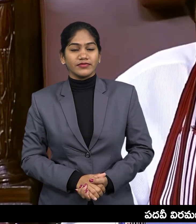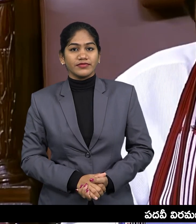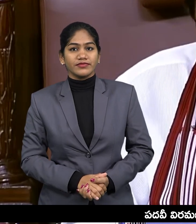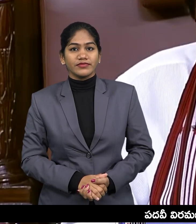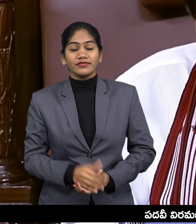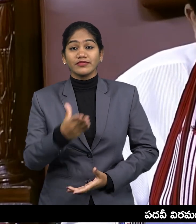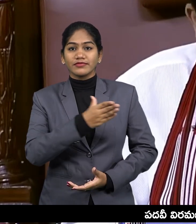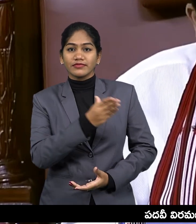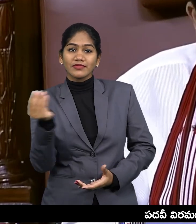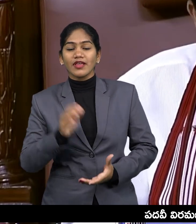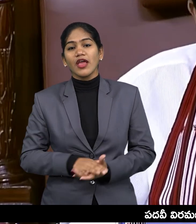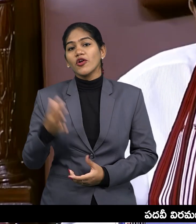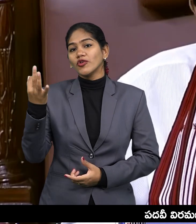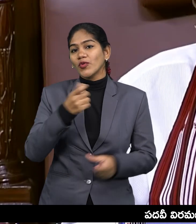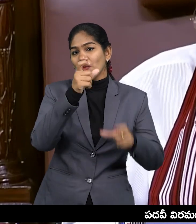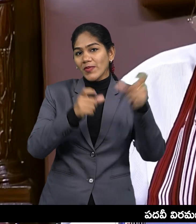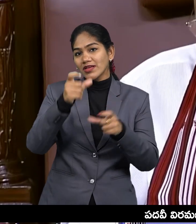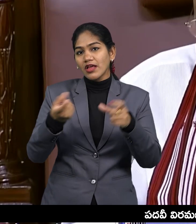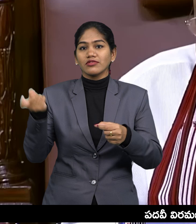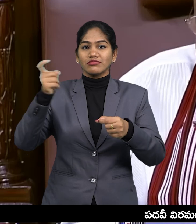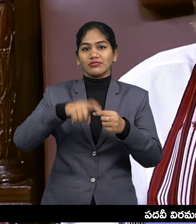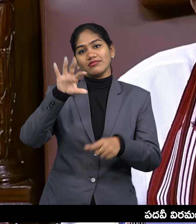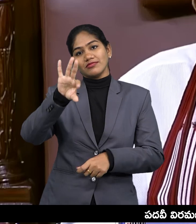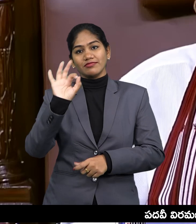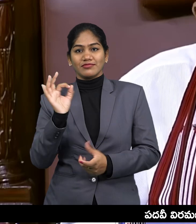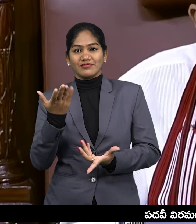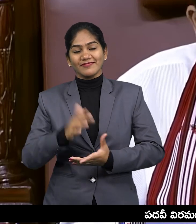పదవీ విరమణ చేసి కొత్త సభ్యులు ఎన్నికవుతారు.